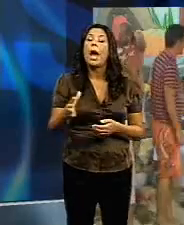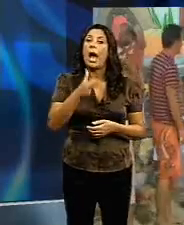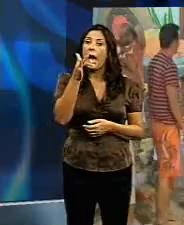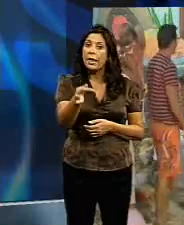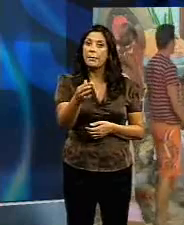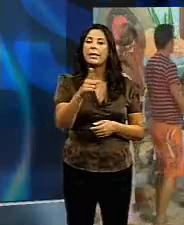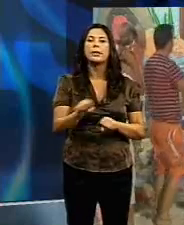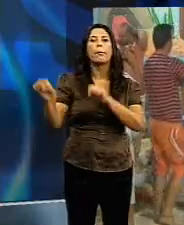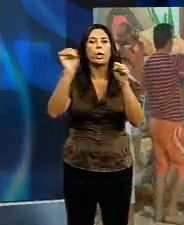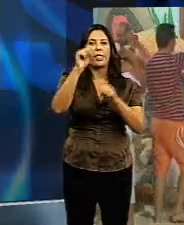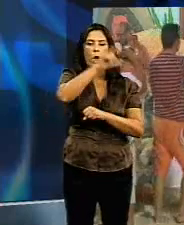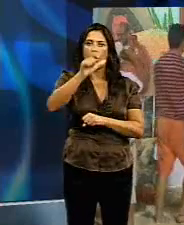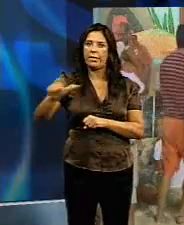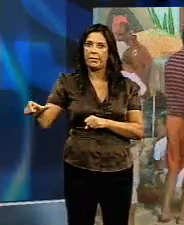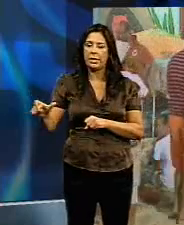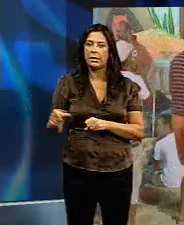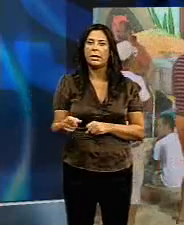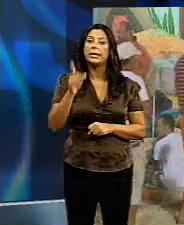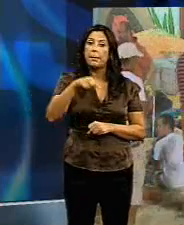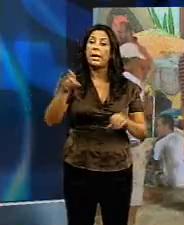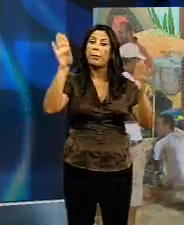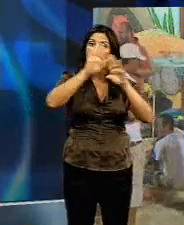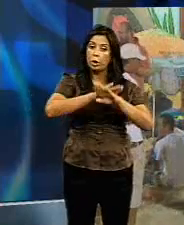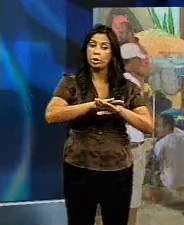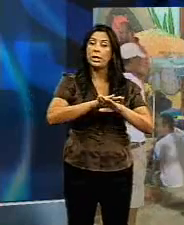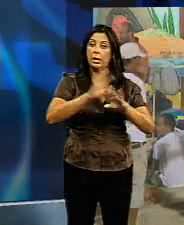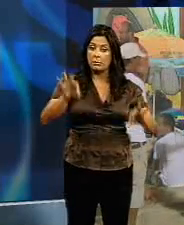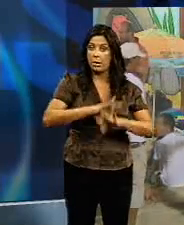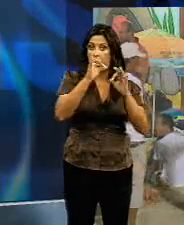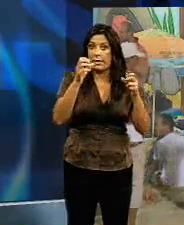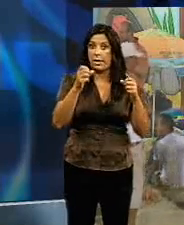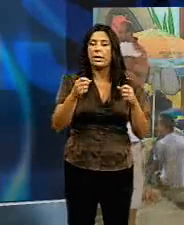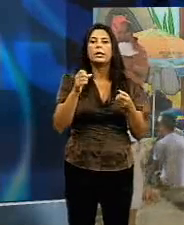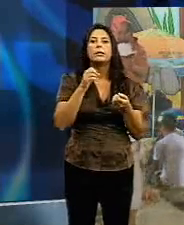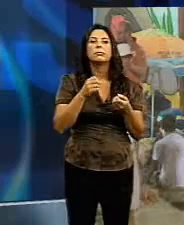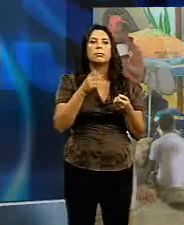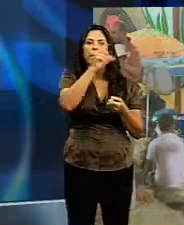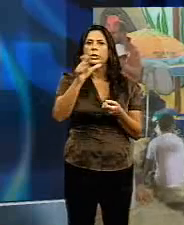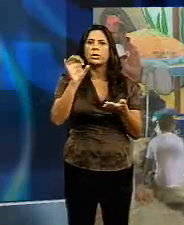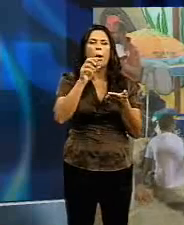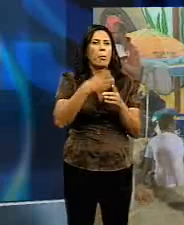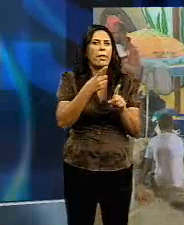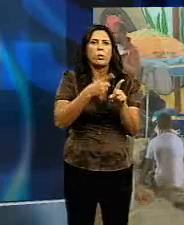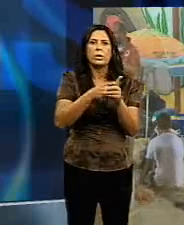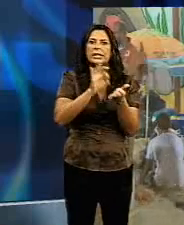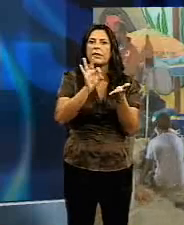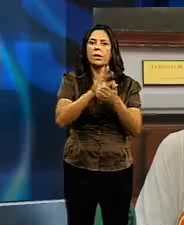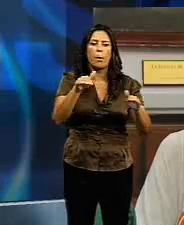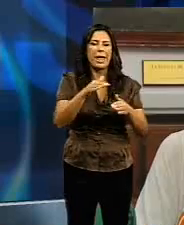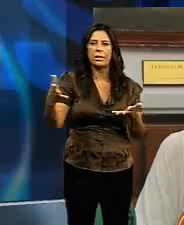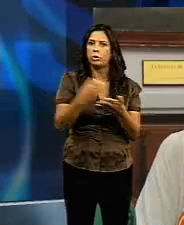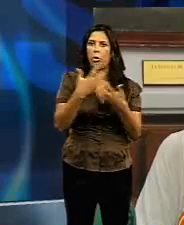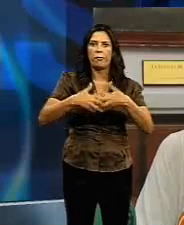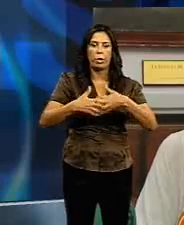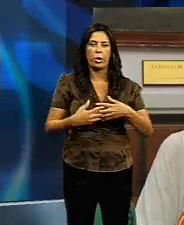de protección civil. Asimismo, durante la noche de las barbacoas estarán a disposición de los gaditanos todos los servicios de playas. Durante